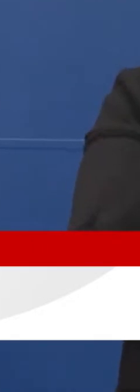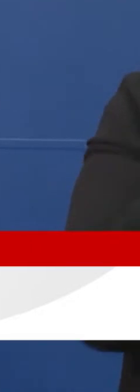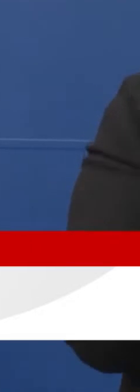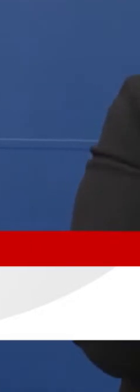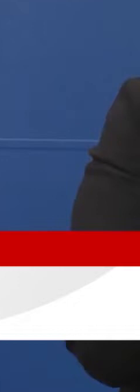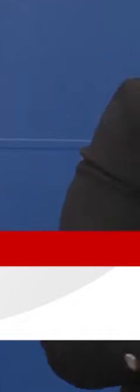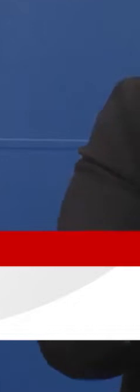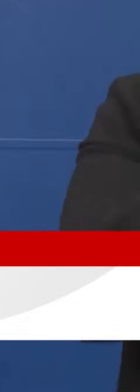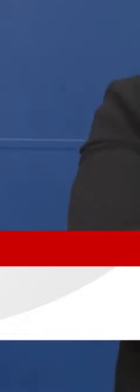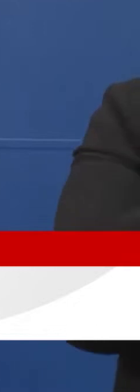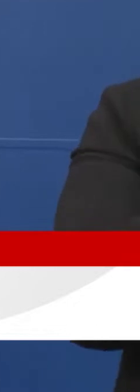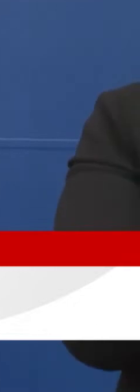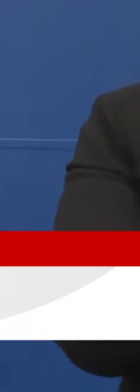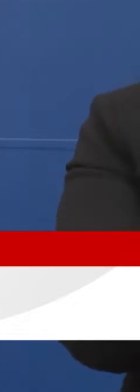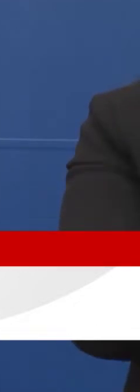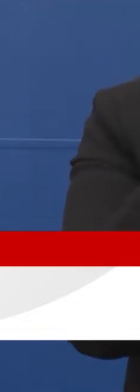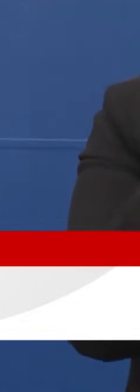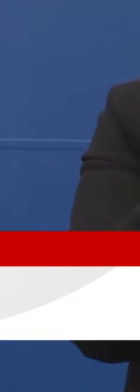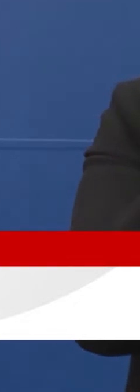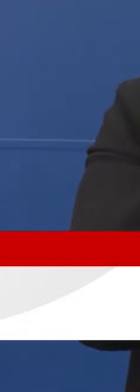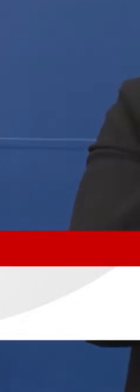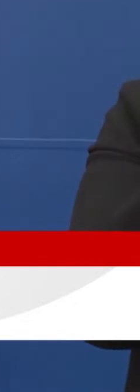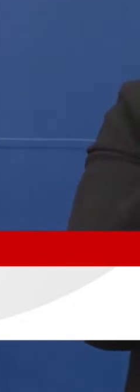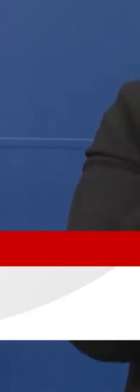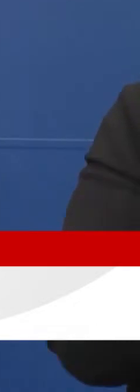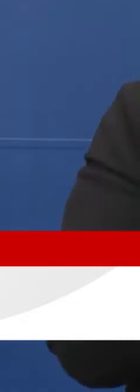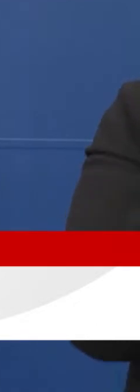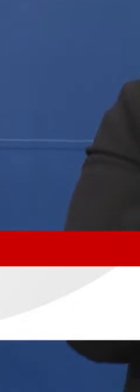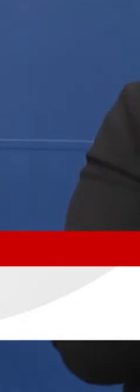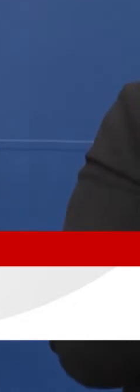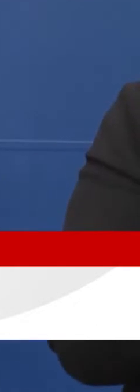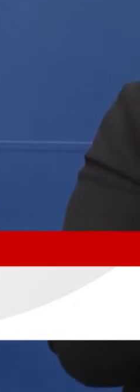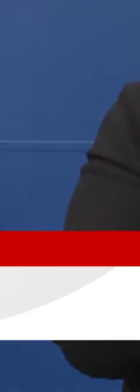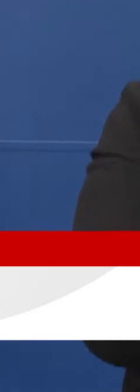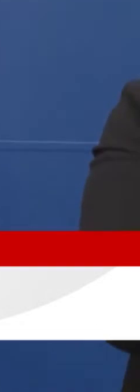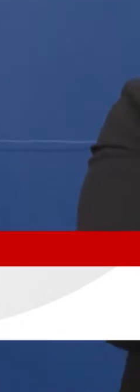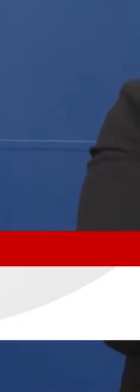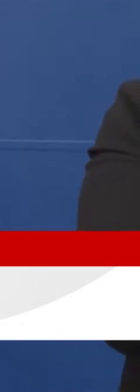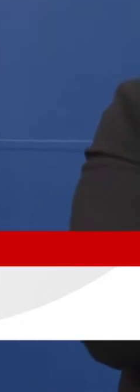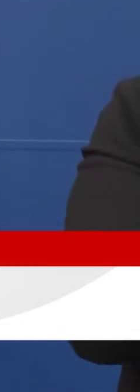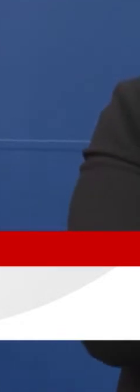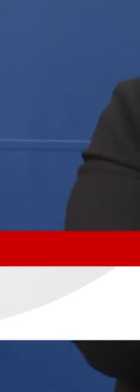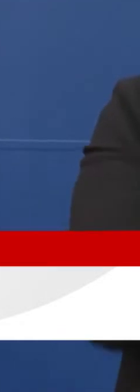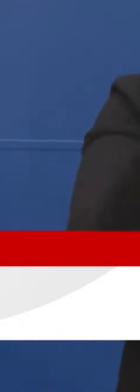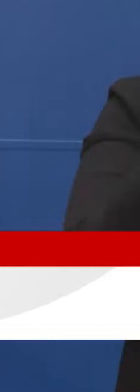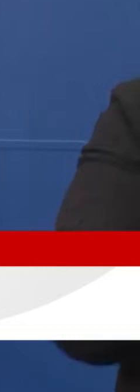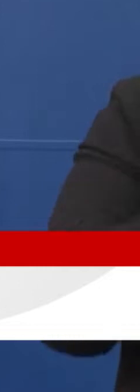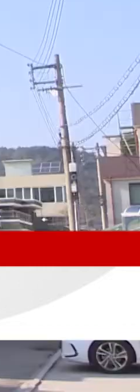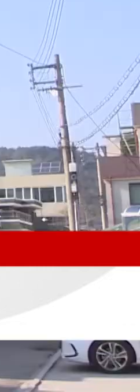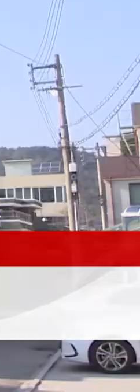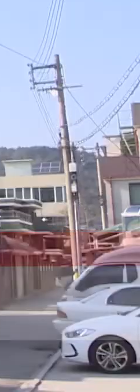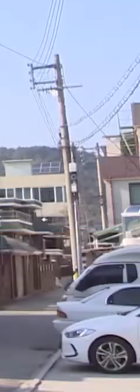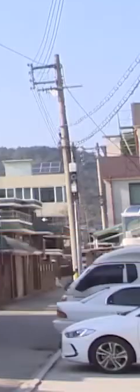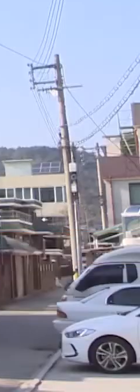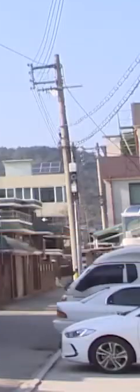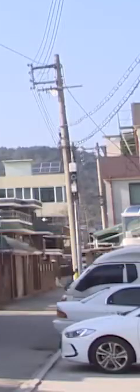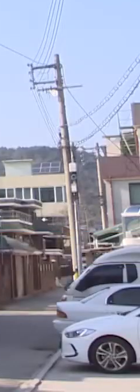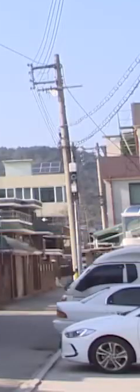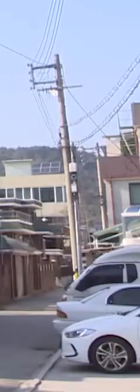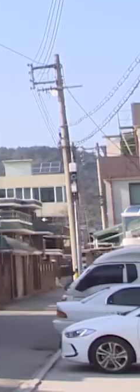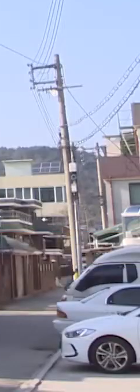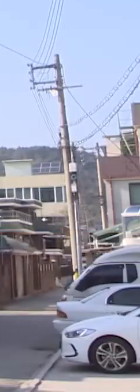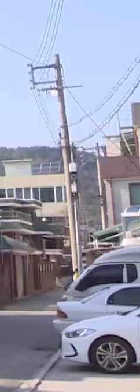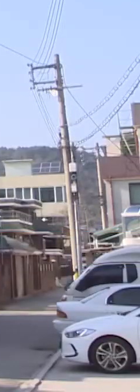경제가 일어나기 힘들 정도로 어려워지는 것을 좀 막아주시기를 다시 한번 간곡히 부탁해 올립니다.